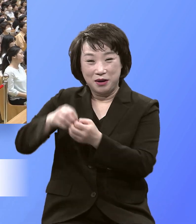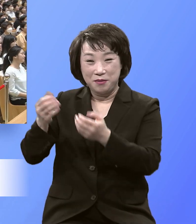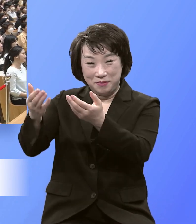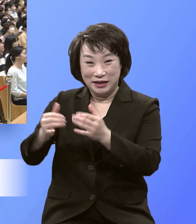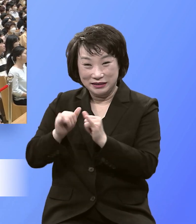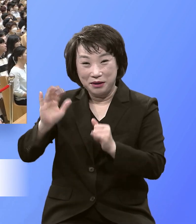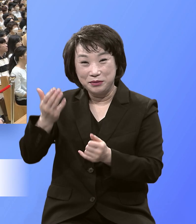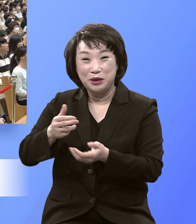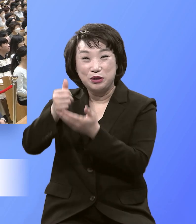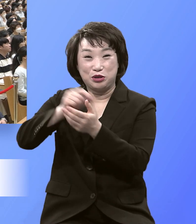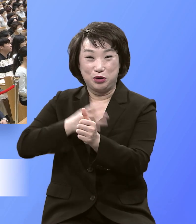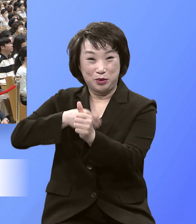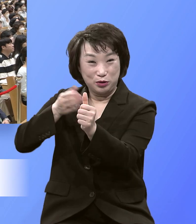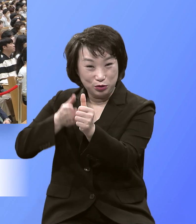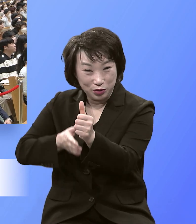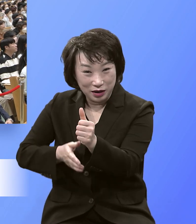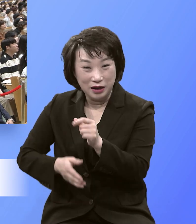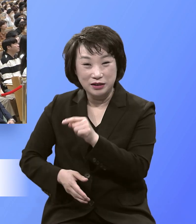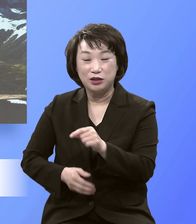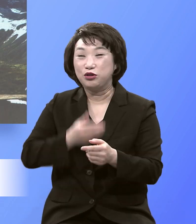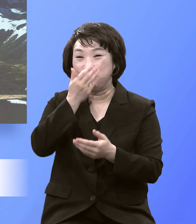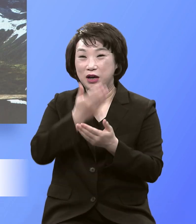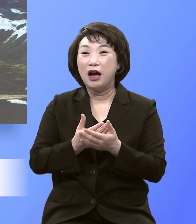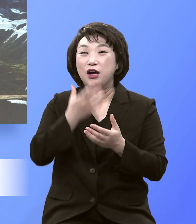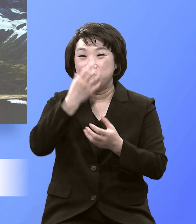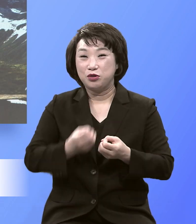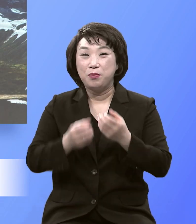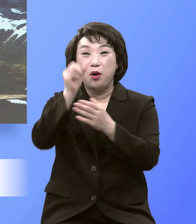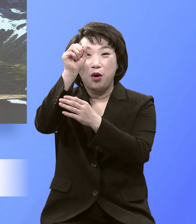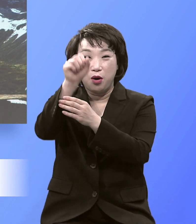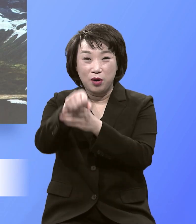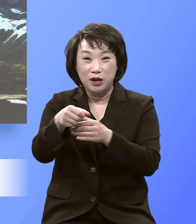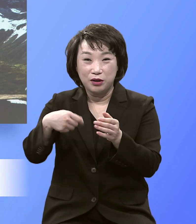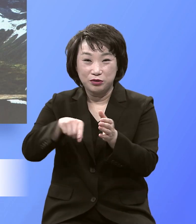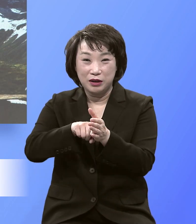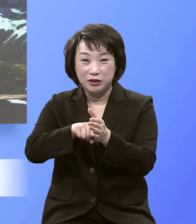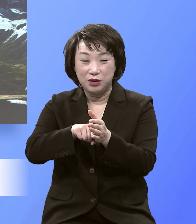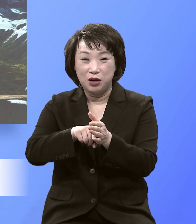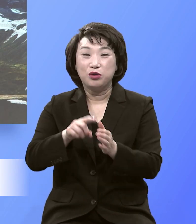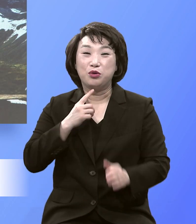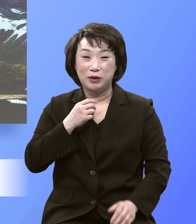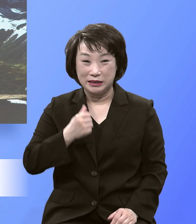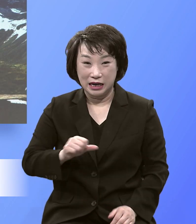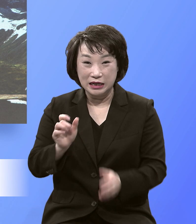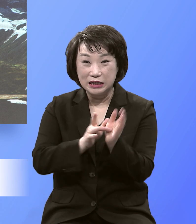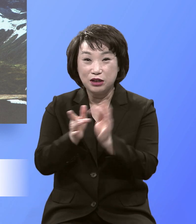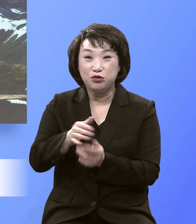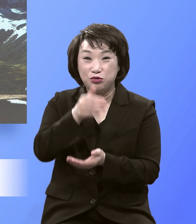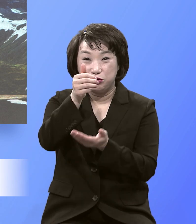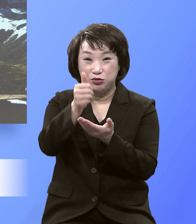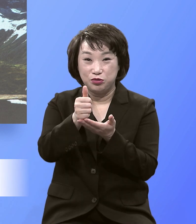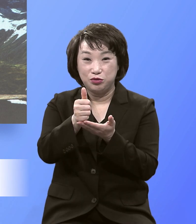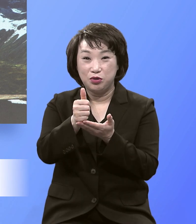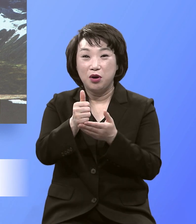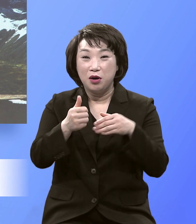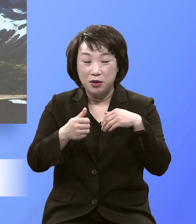축원합니다. 이와 같은 위대한 축복을 허락하시려고 독생자 예수